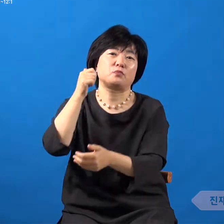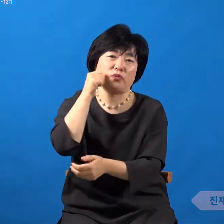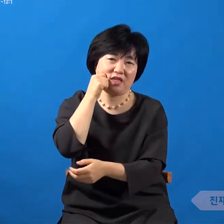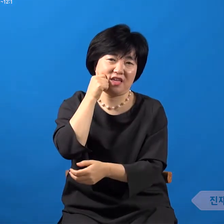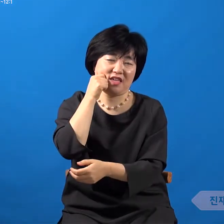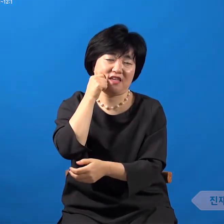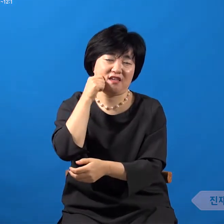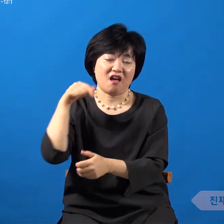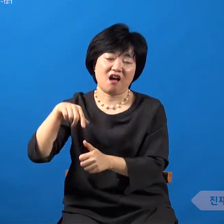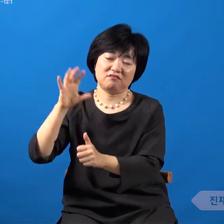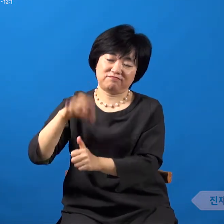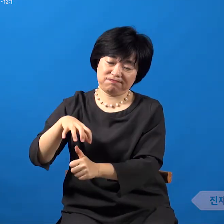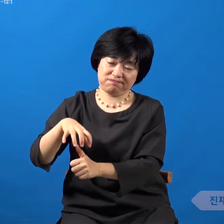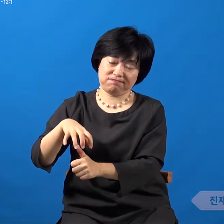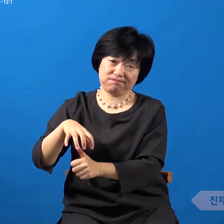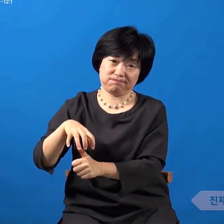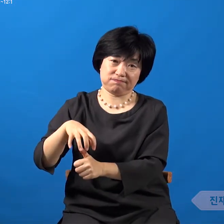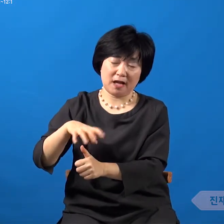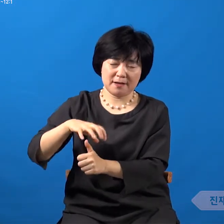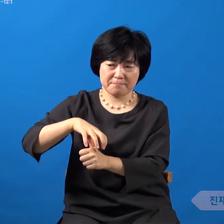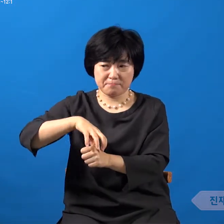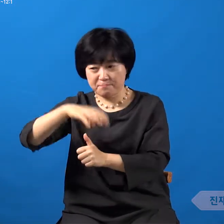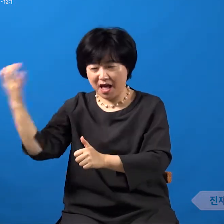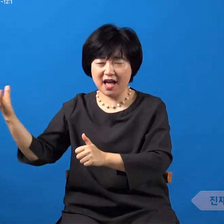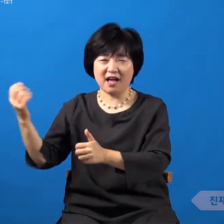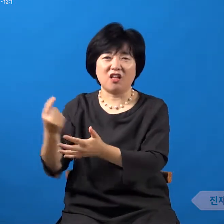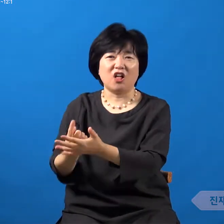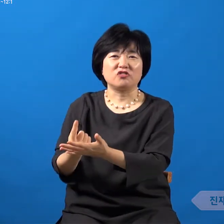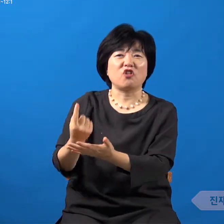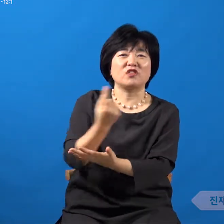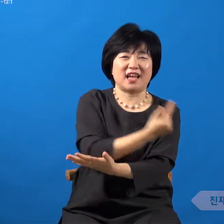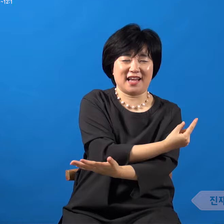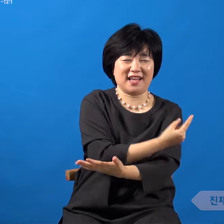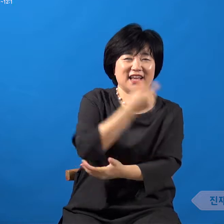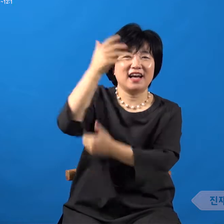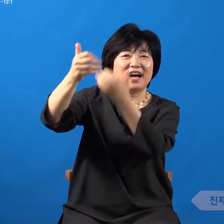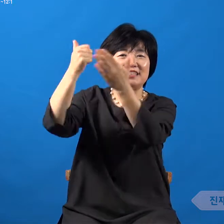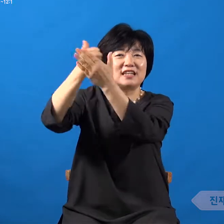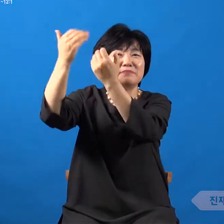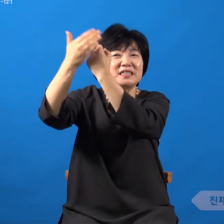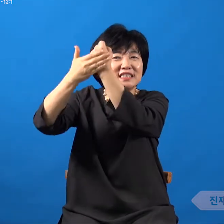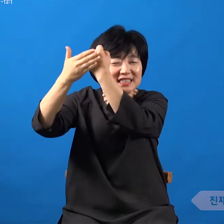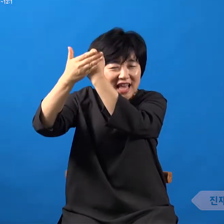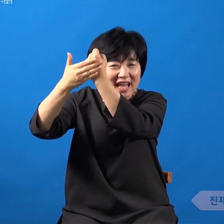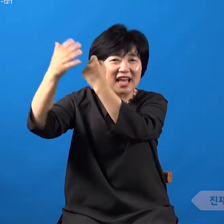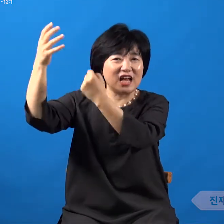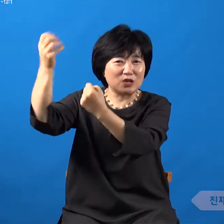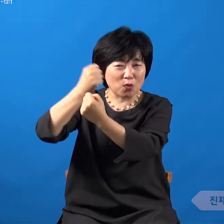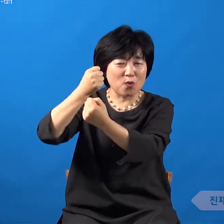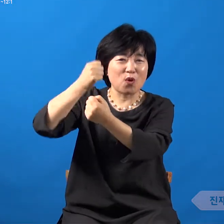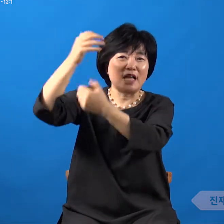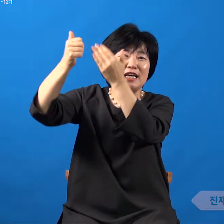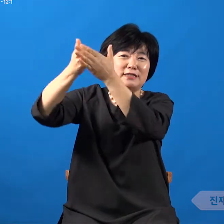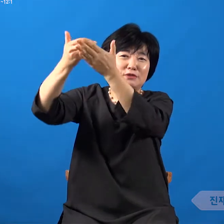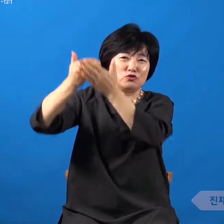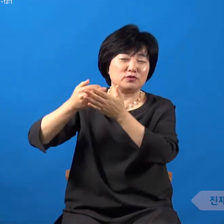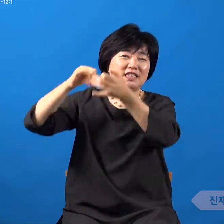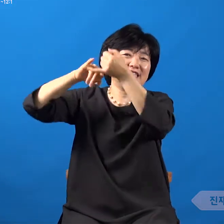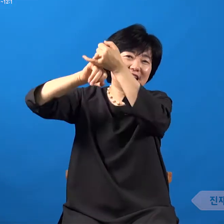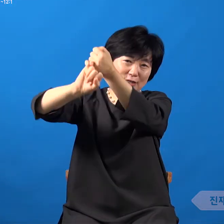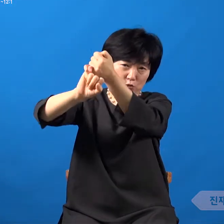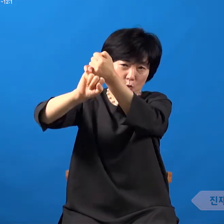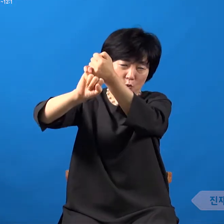수 없기에 성경은 우리 가운데 말씀합니다. 바로 그 은혜로 시작되는 하나님의